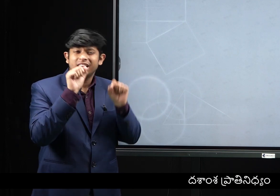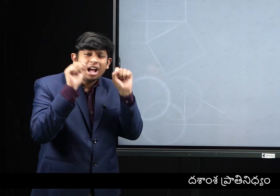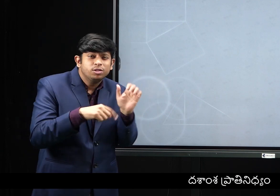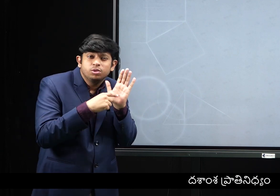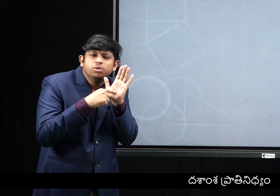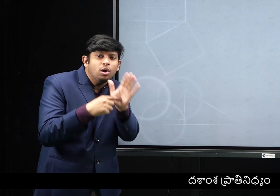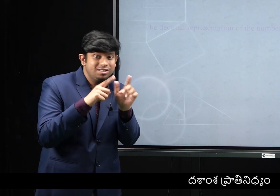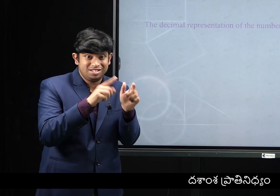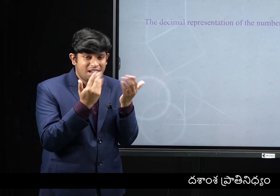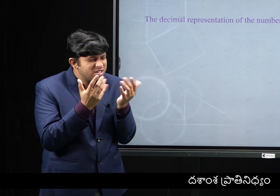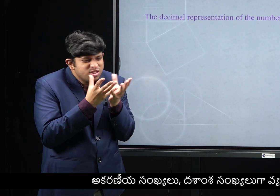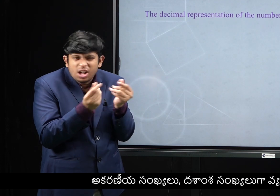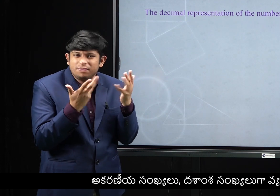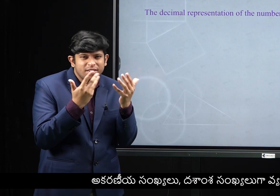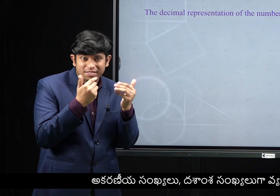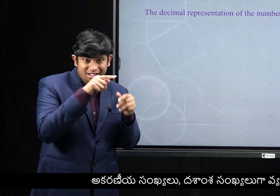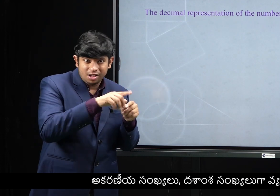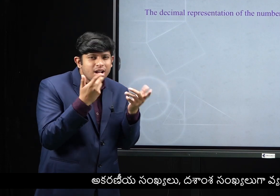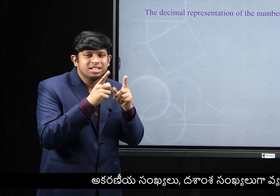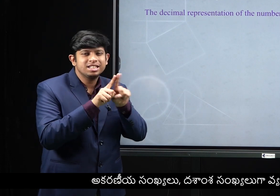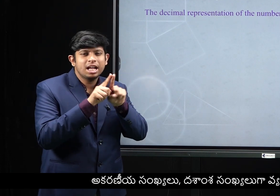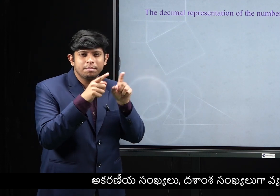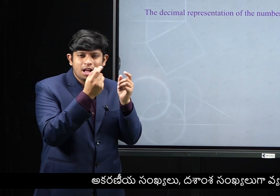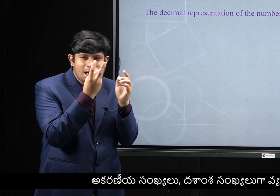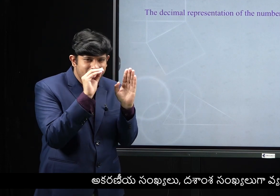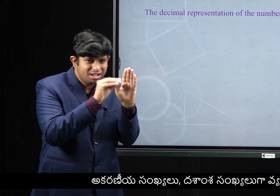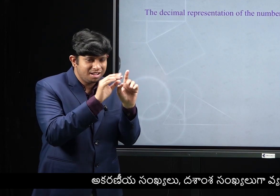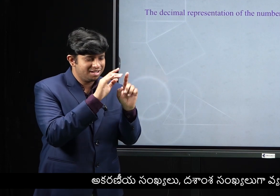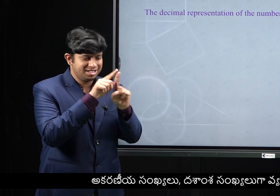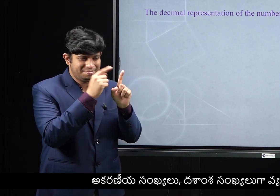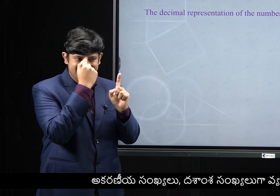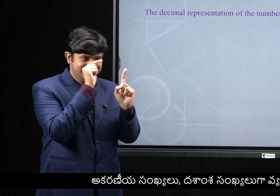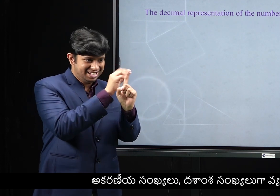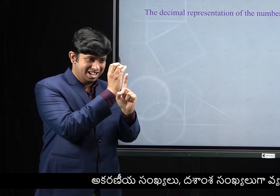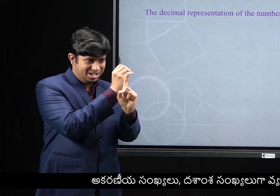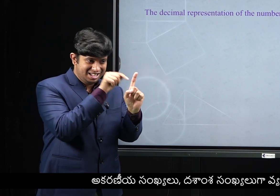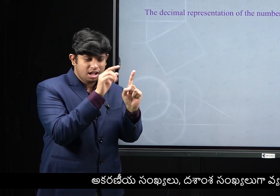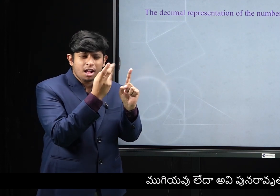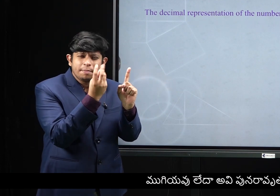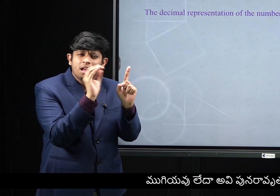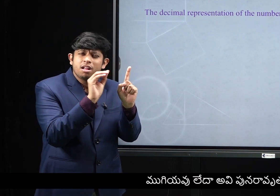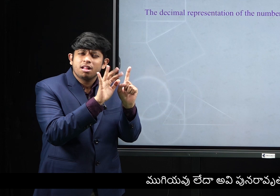దశాంశ ప్రాతినిధ్యం. అకరణీయ సంఖ్యలు దశాంశ సంఖ్యలుగా వ్యక్తీకరించబడినప్పుడు